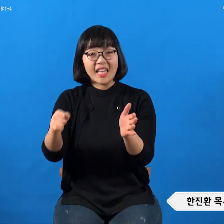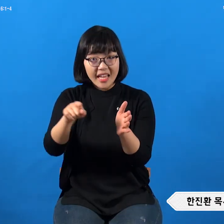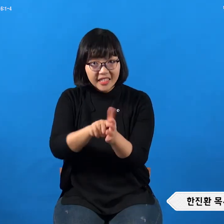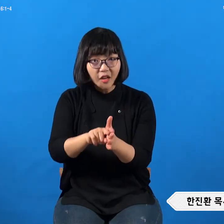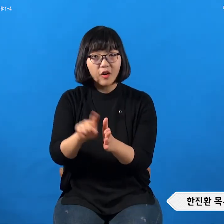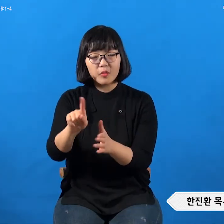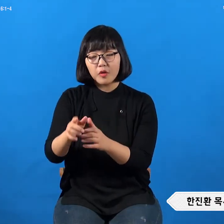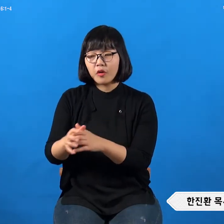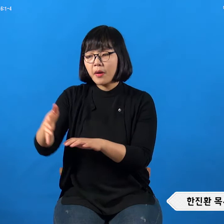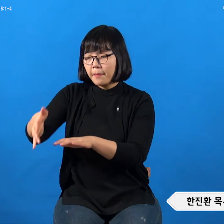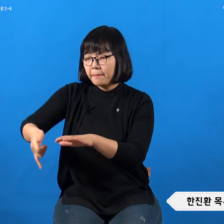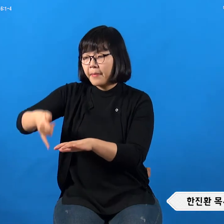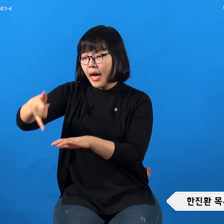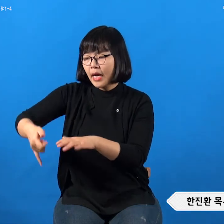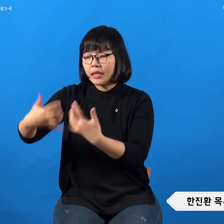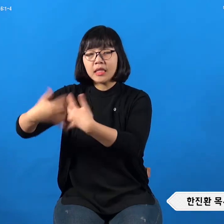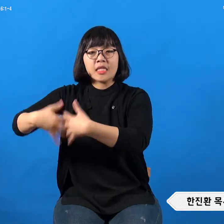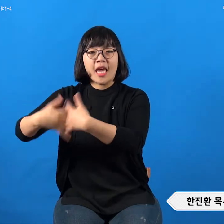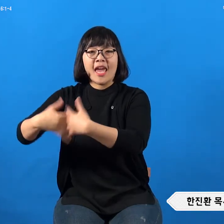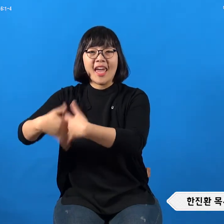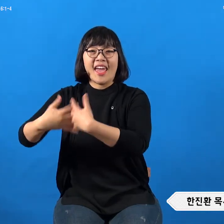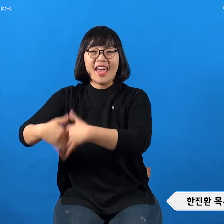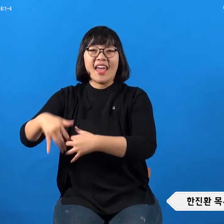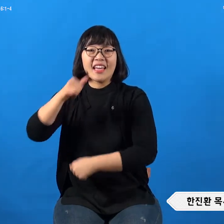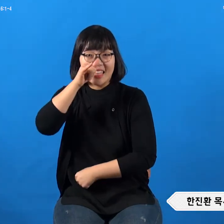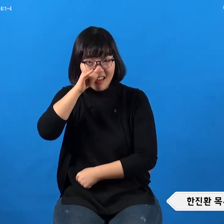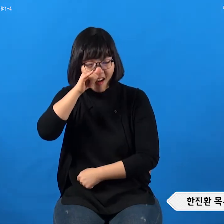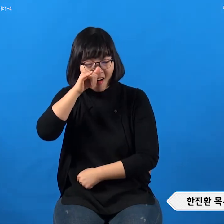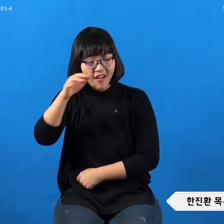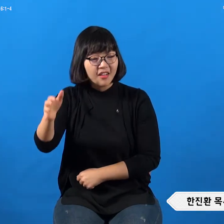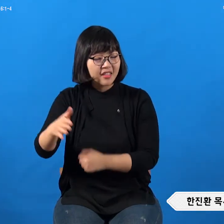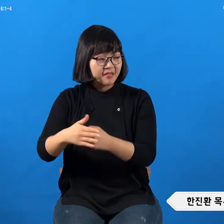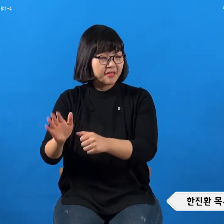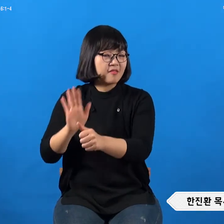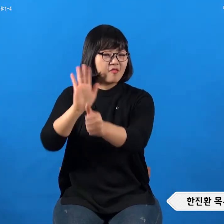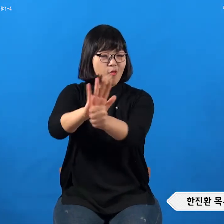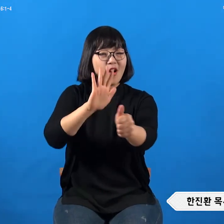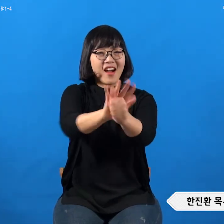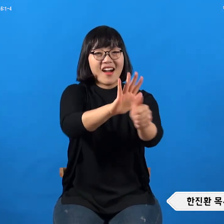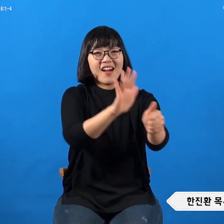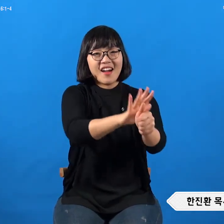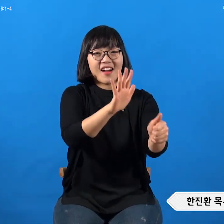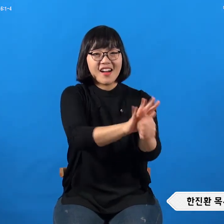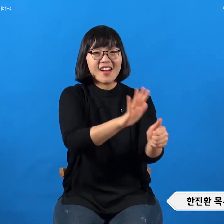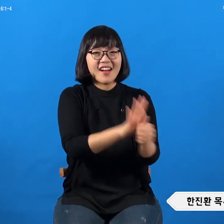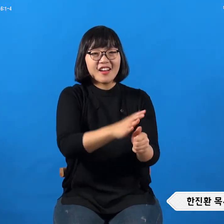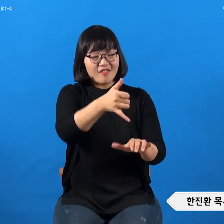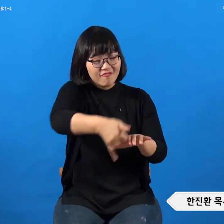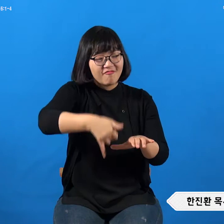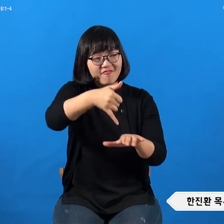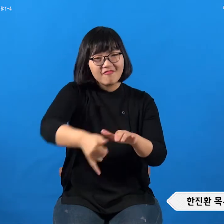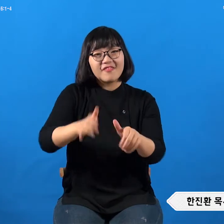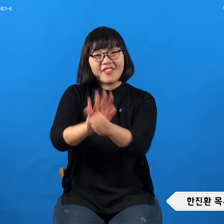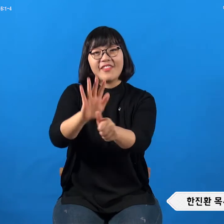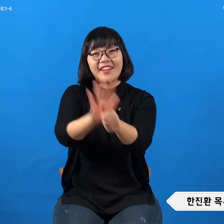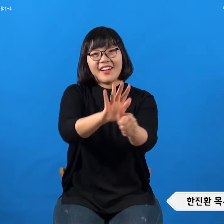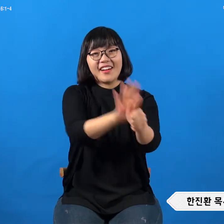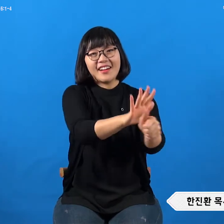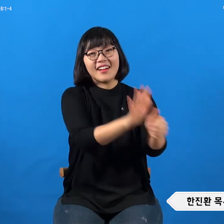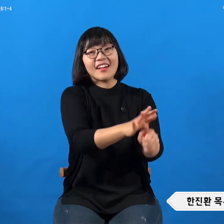기계로 논밭갈이, 가을거지 그런 거를 또 꼭 도와줍니다. 그렇게